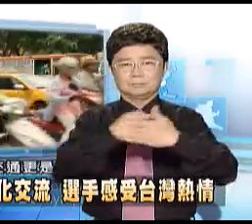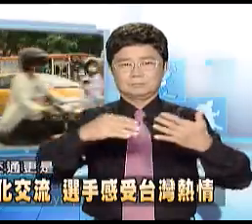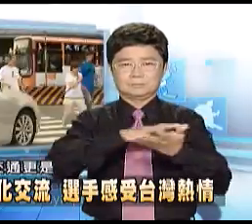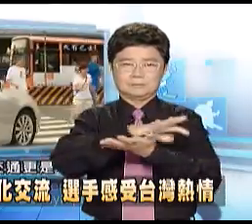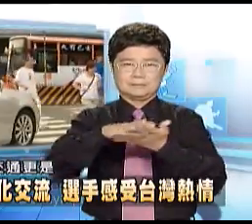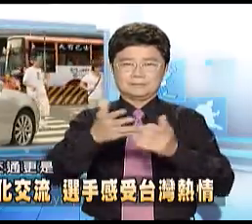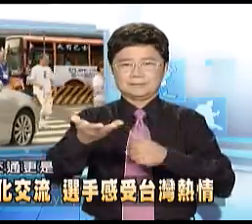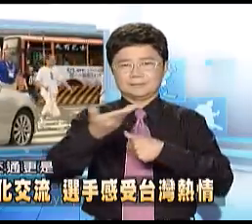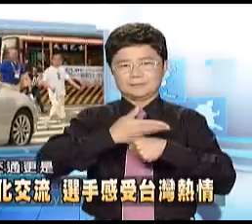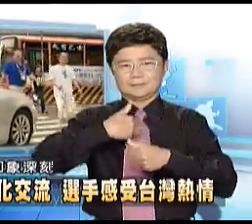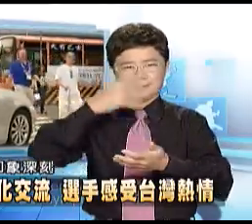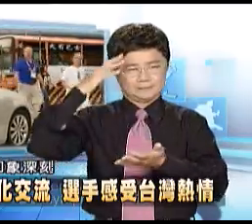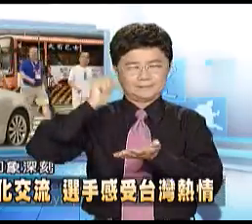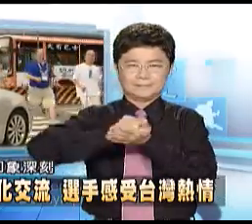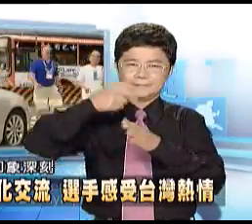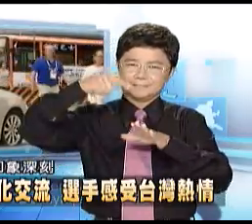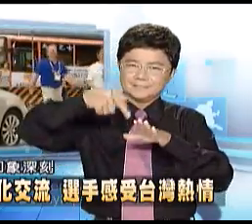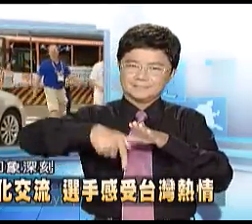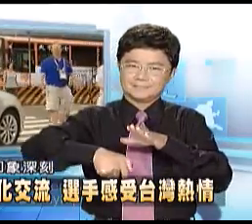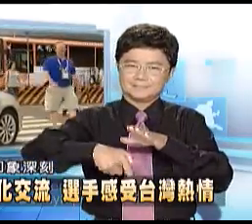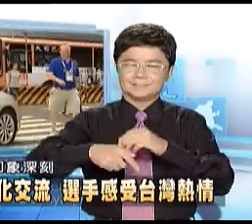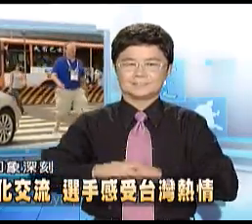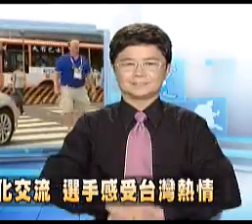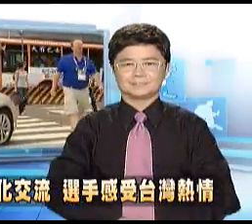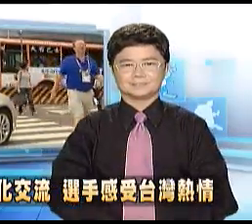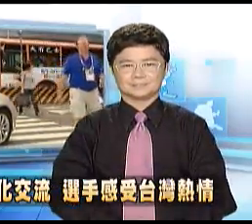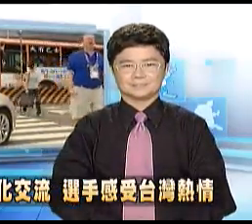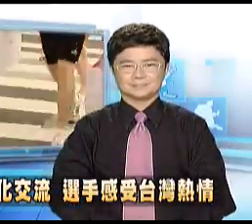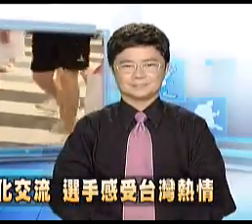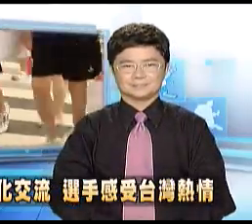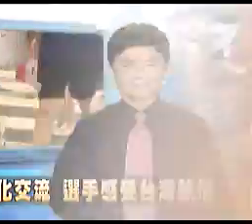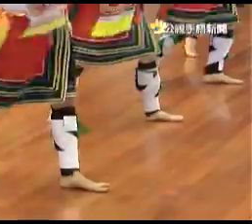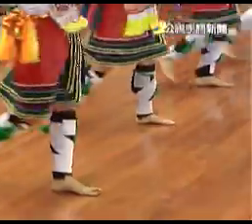交通更是让他们印象深刻。